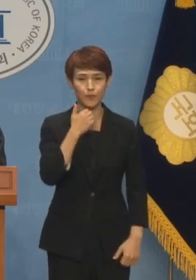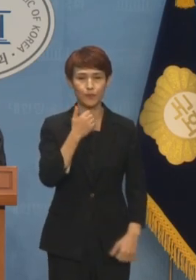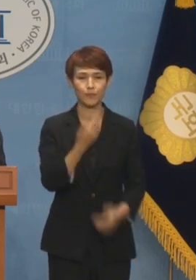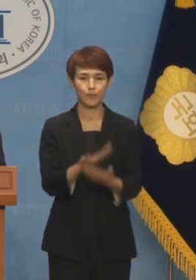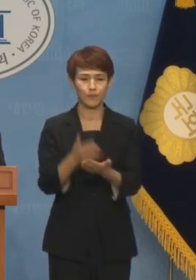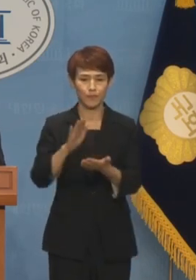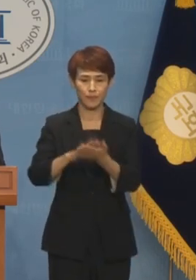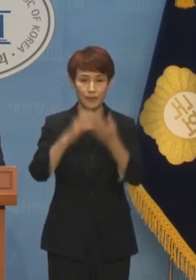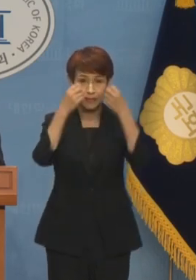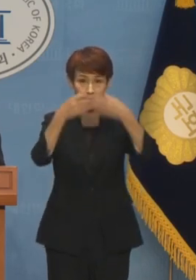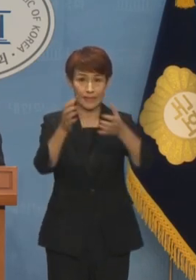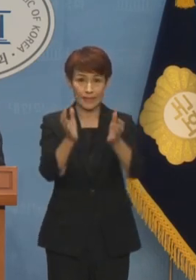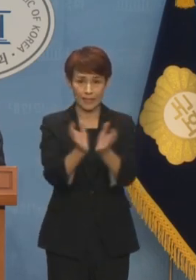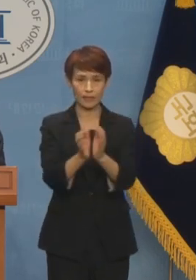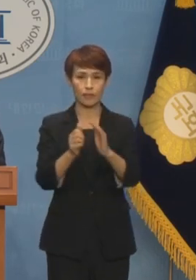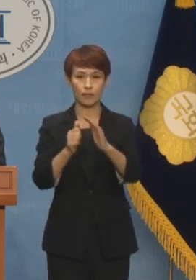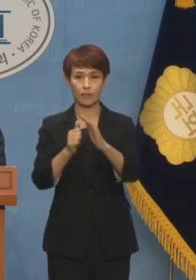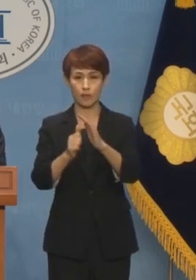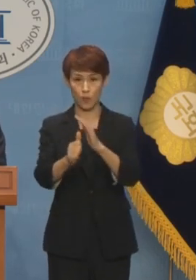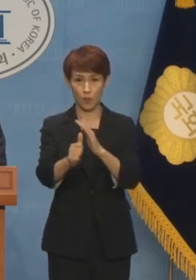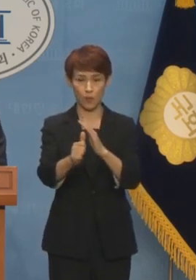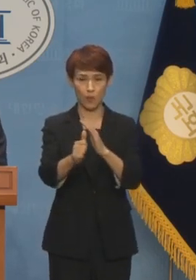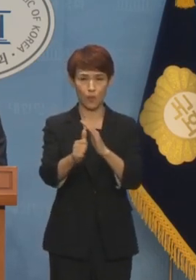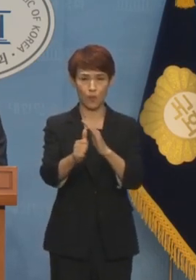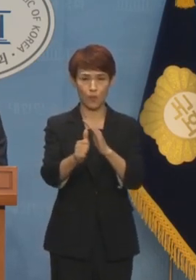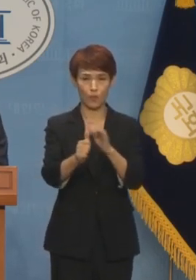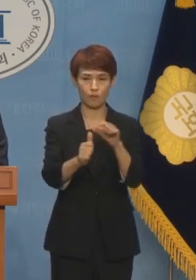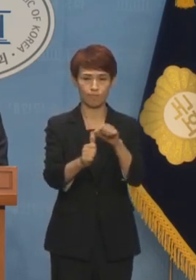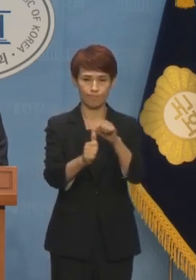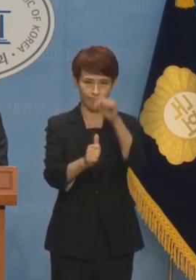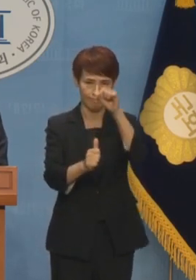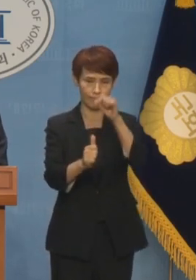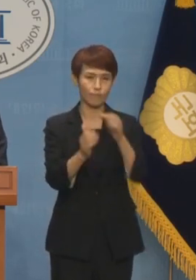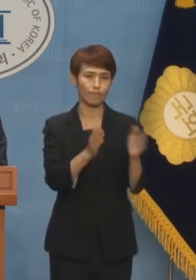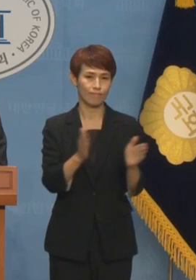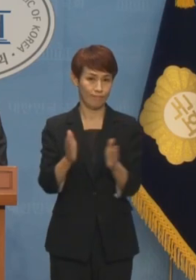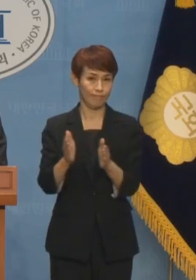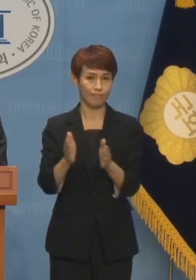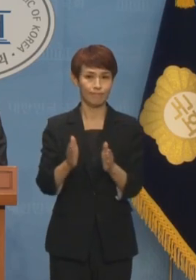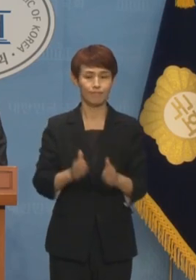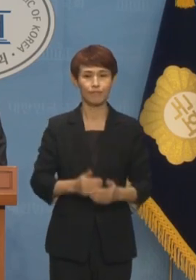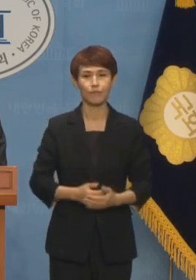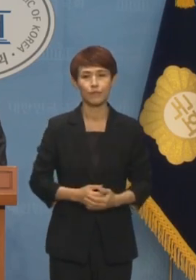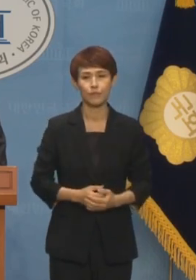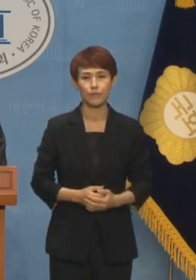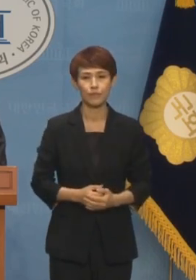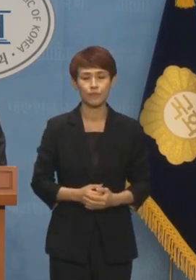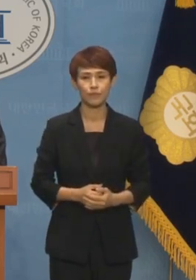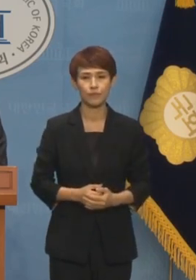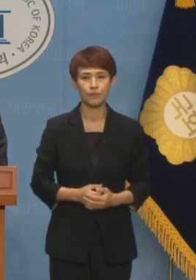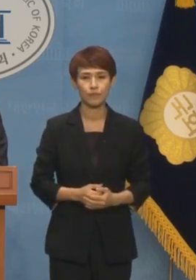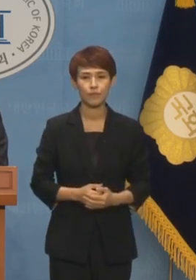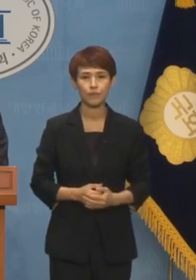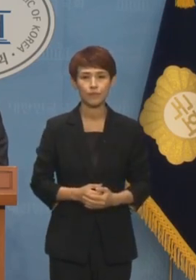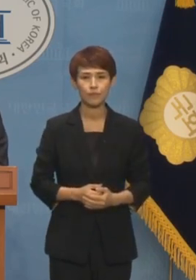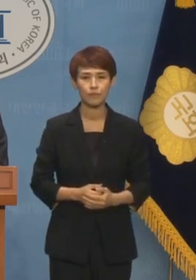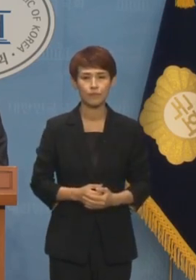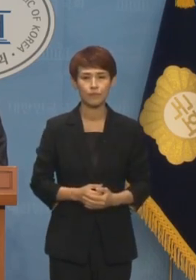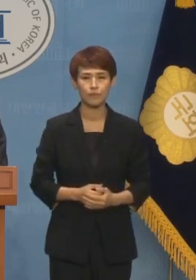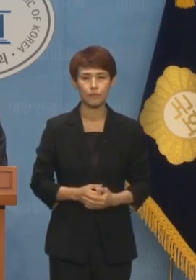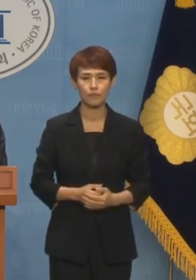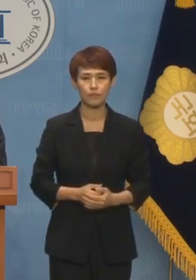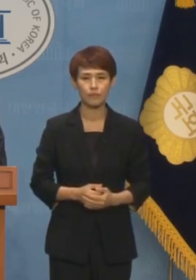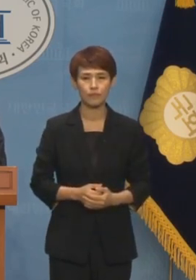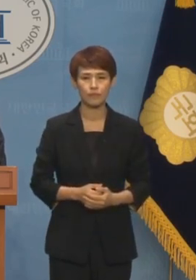개혁신당의 대표와 지도부 선출이 예정되어 있는데 저희 조홍천, 이원욱 의원